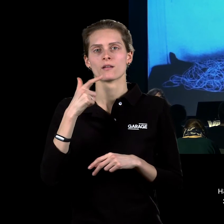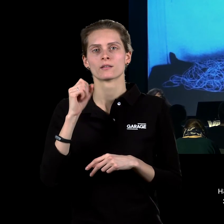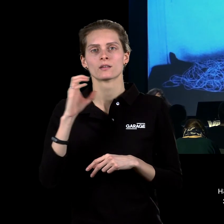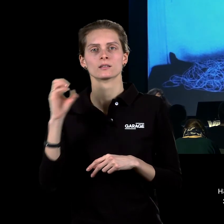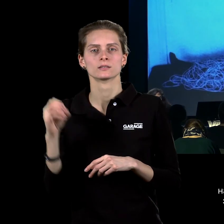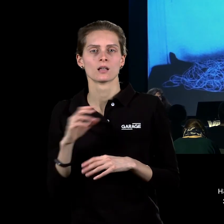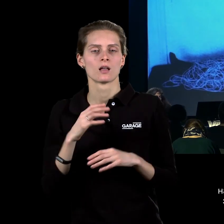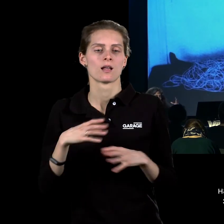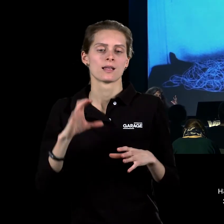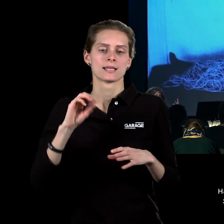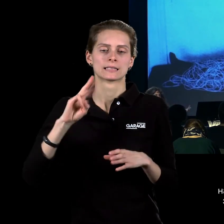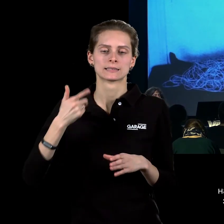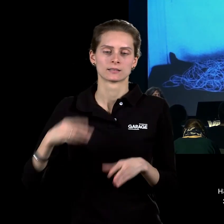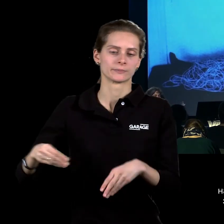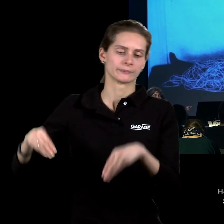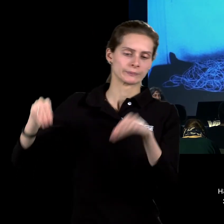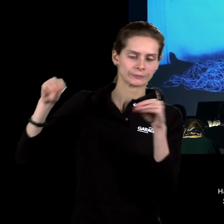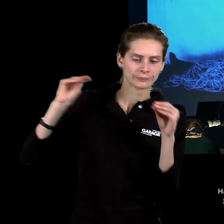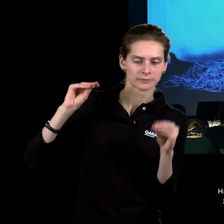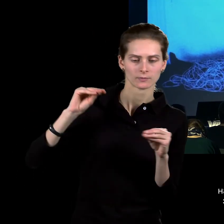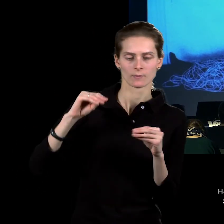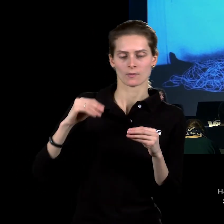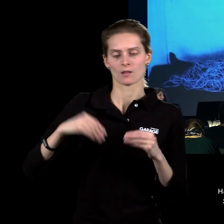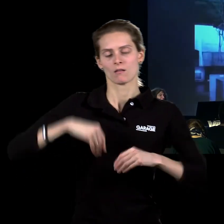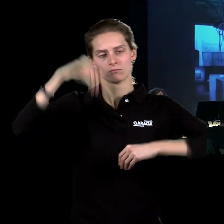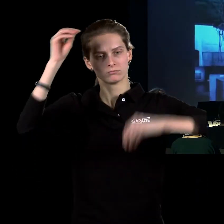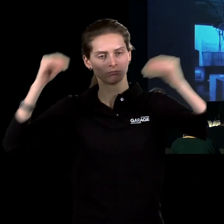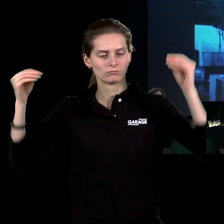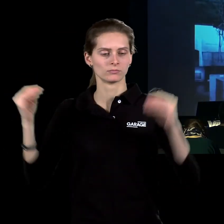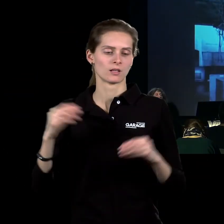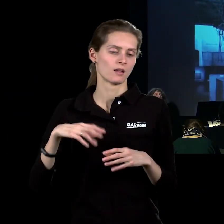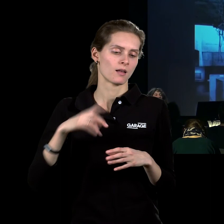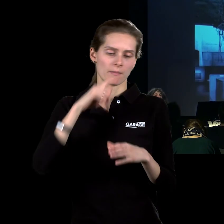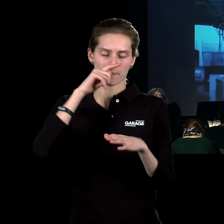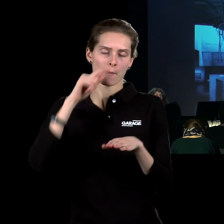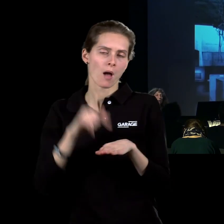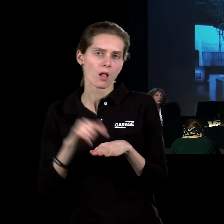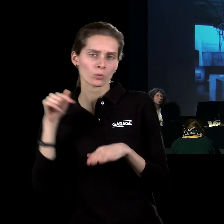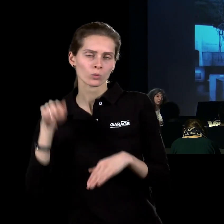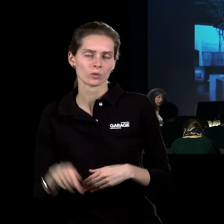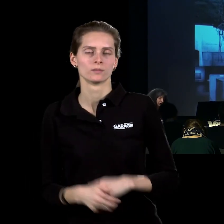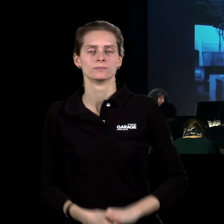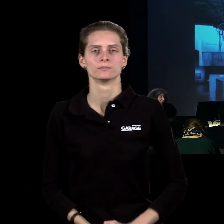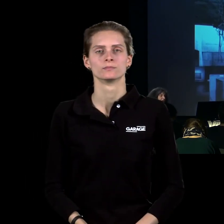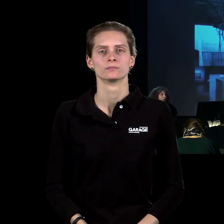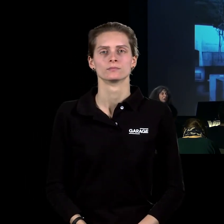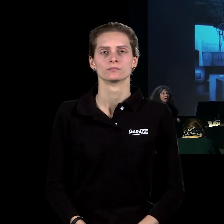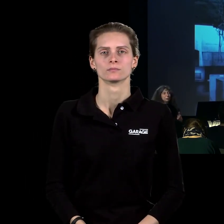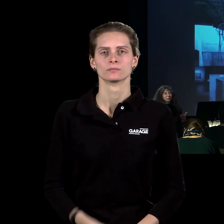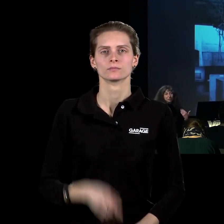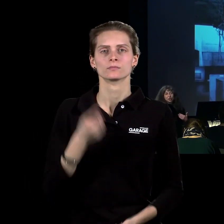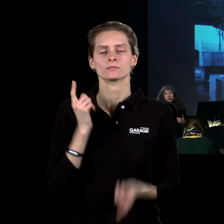этой сетью этим своим неразвешенным произведением и попала в нее. Это действительно